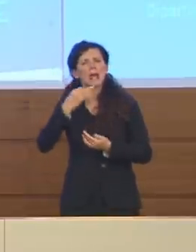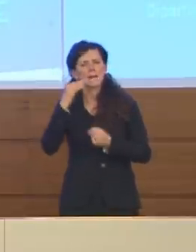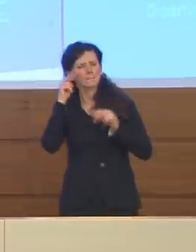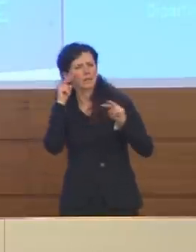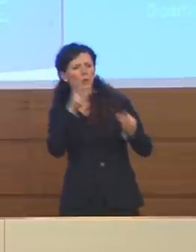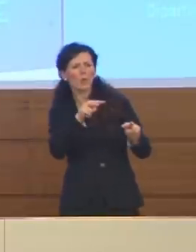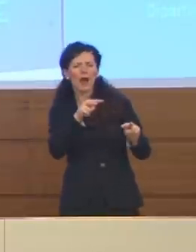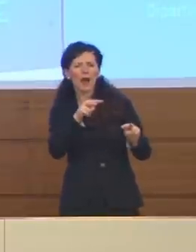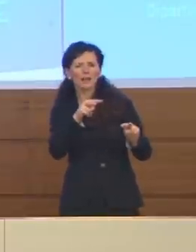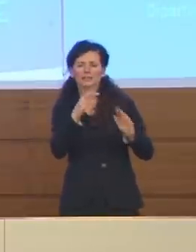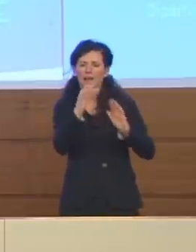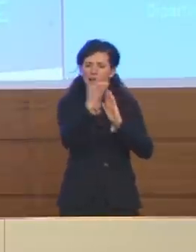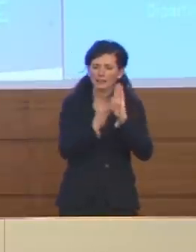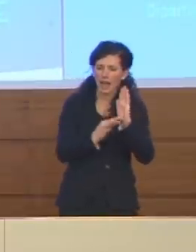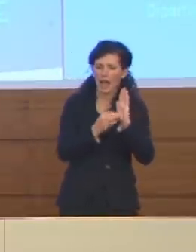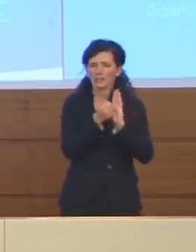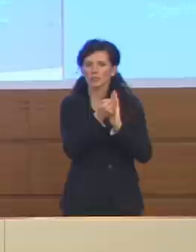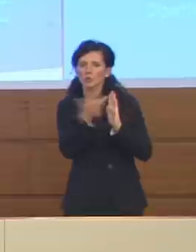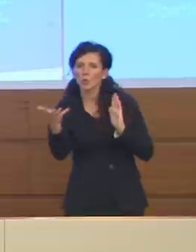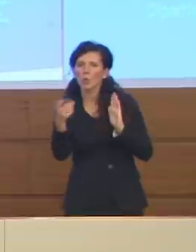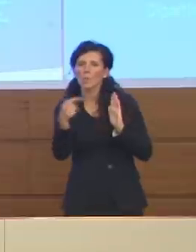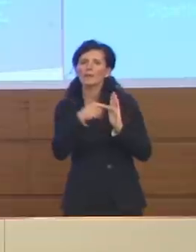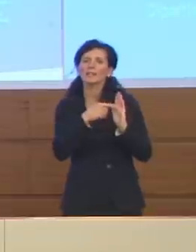dati epidemiologici